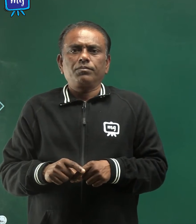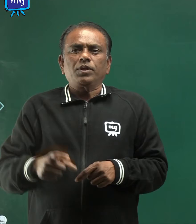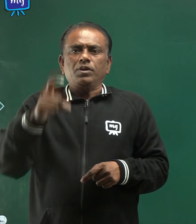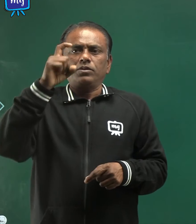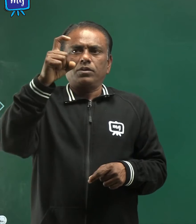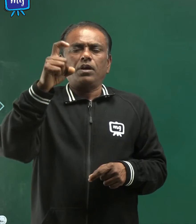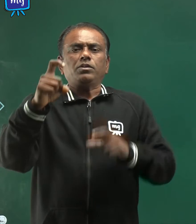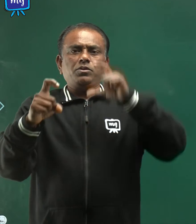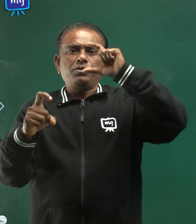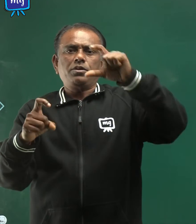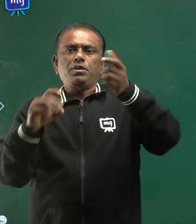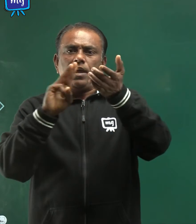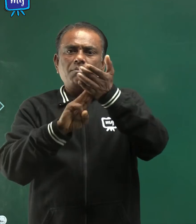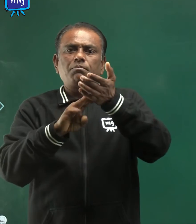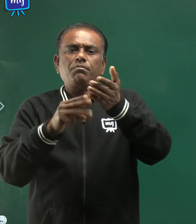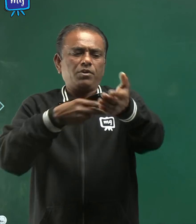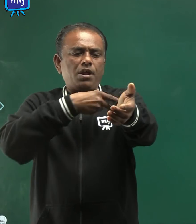7 सेमी त्रिज्या का